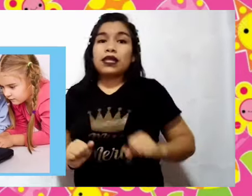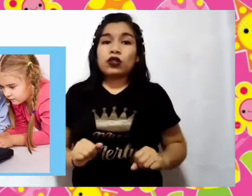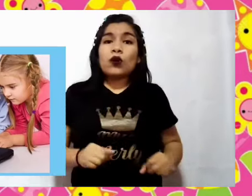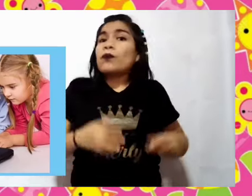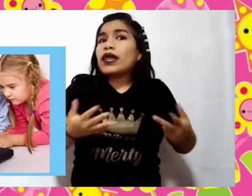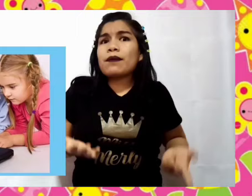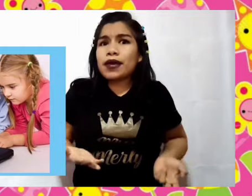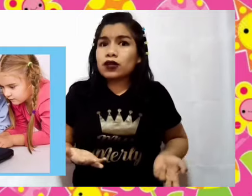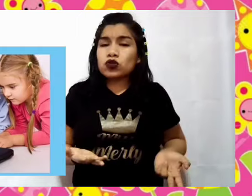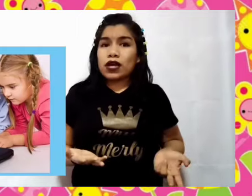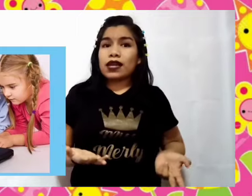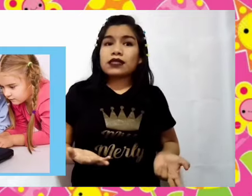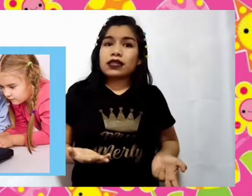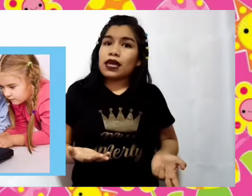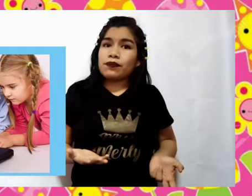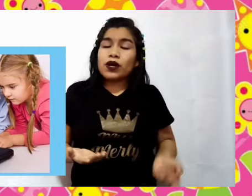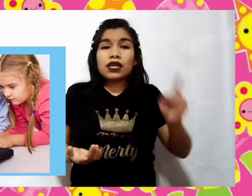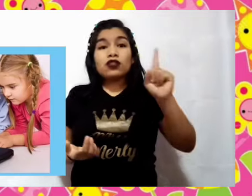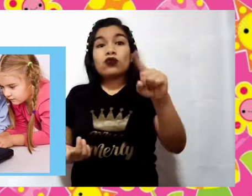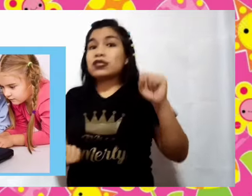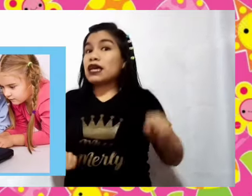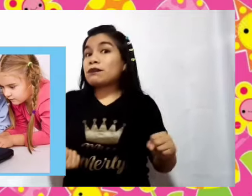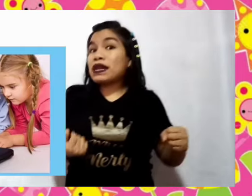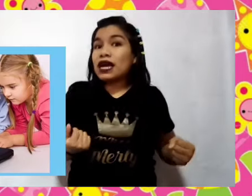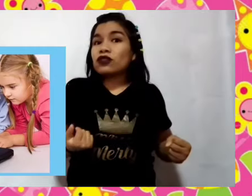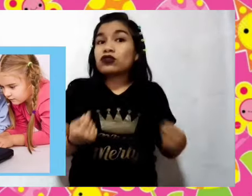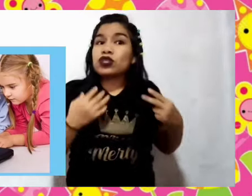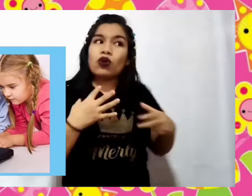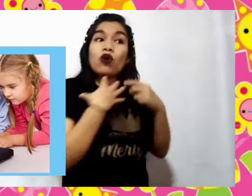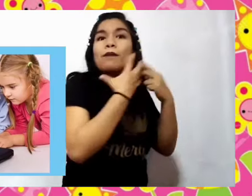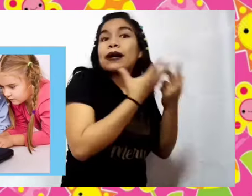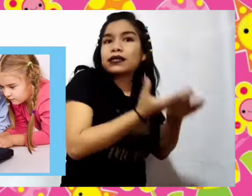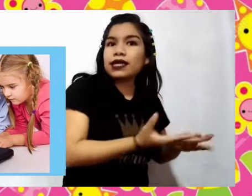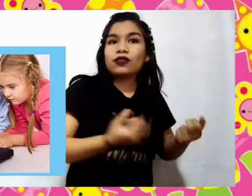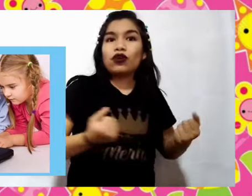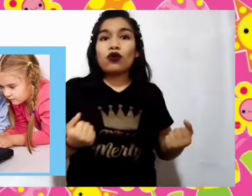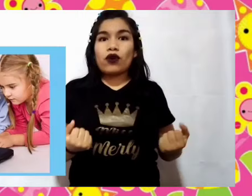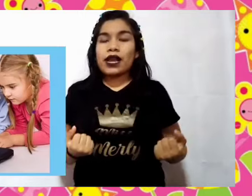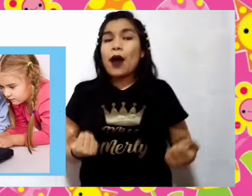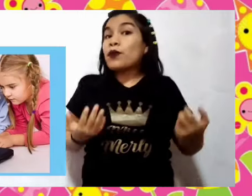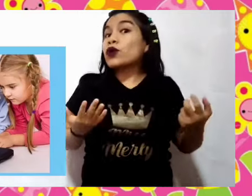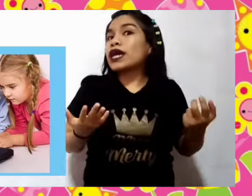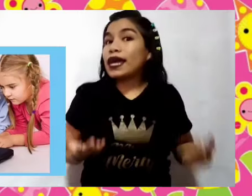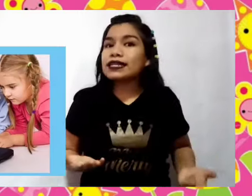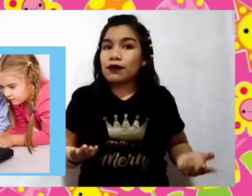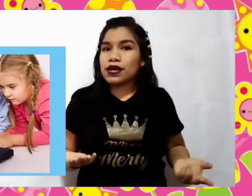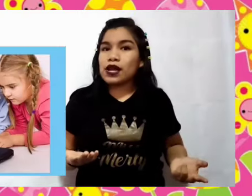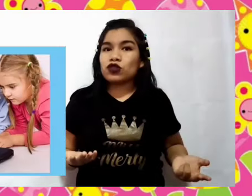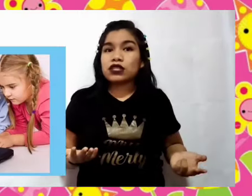tu hermanito puedan enviar sus tareas a tiempo y no estar peleando, sino compartiendo con él, porque él también